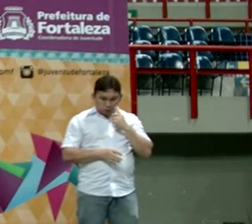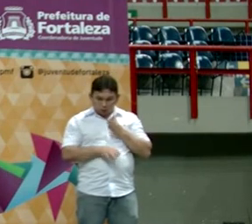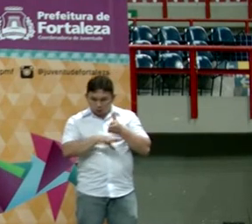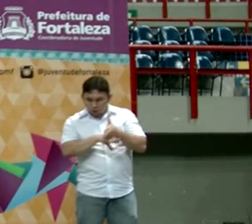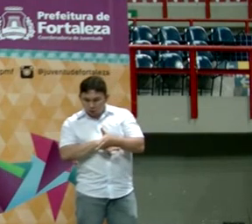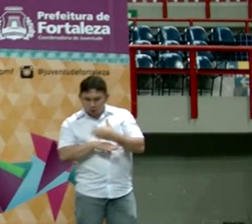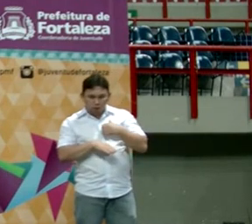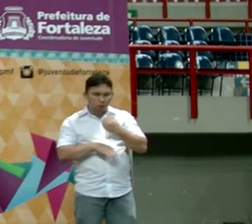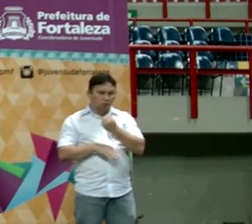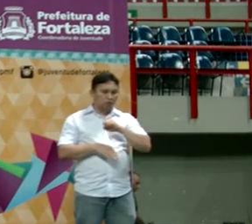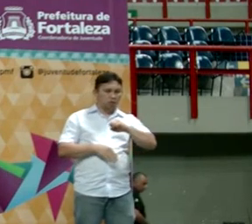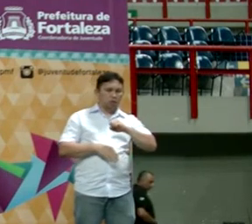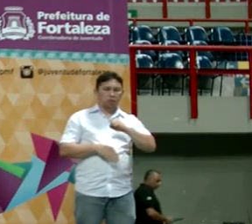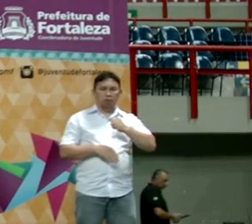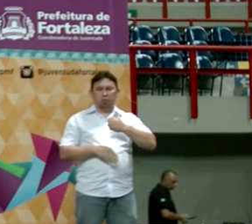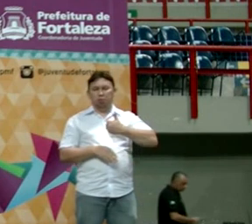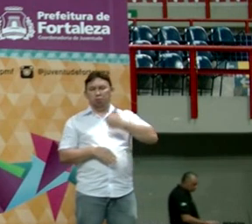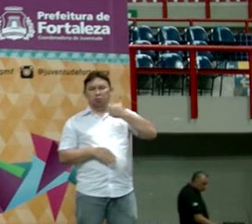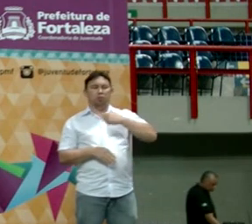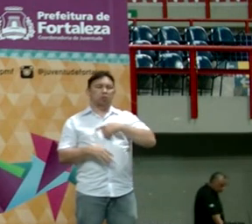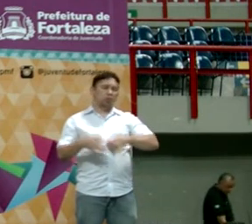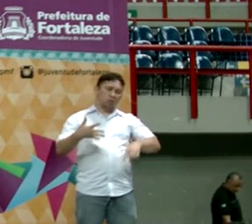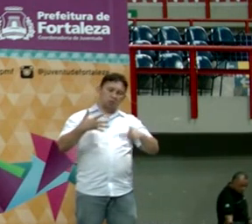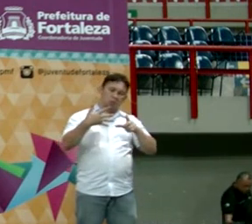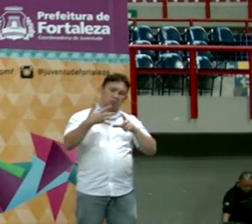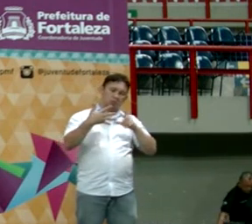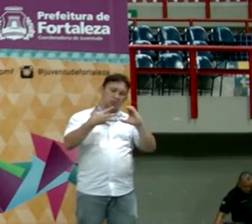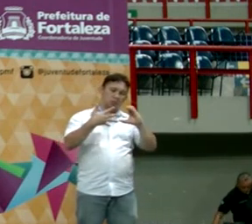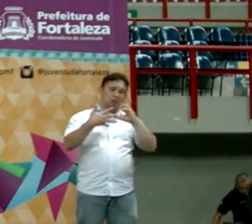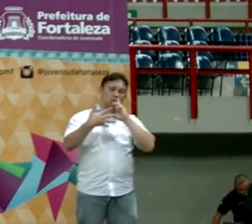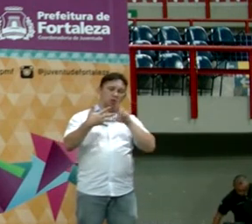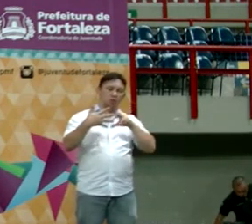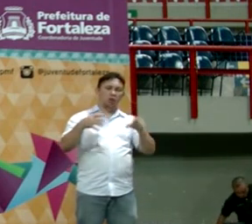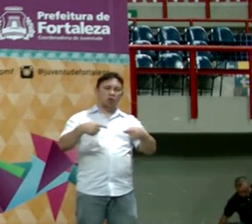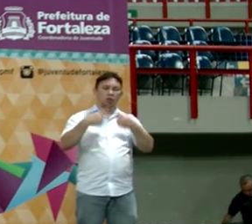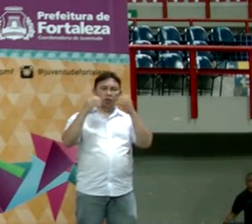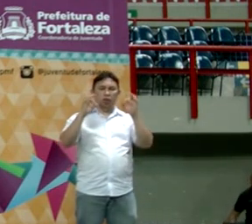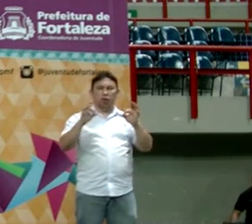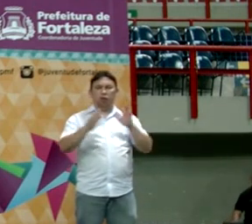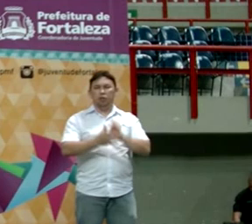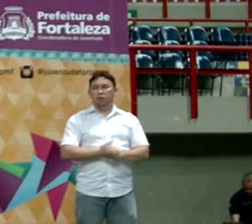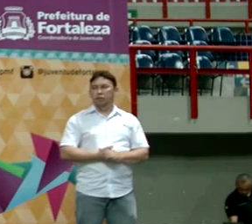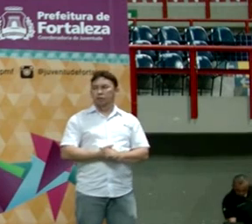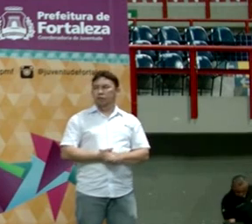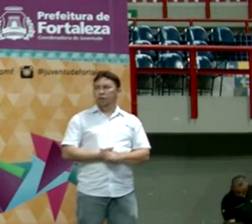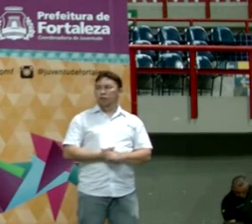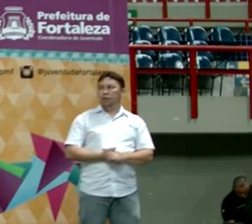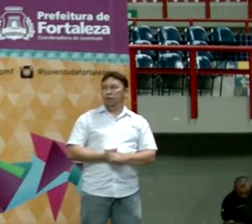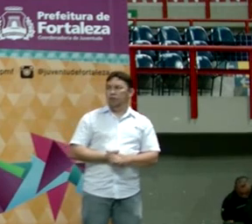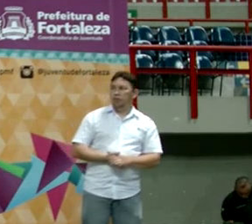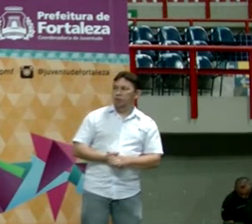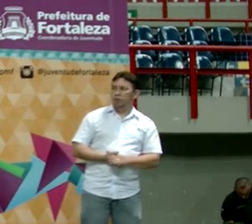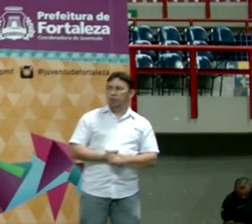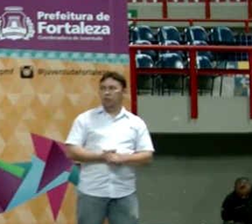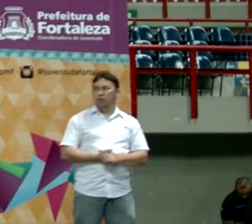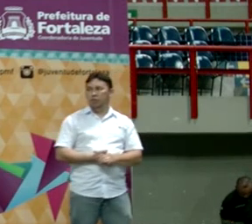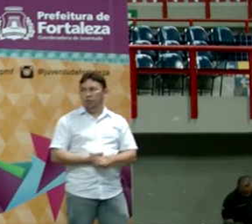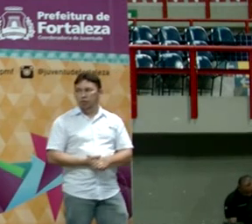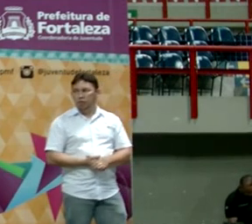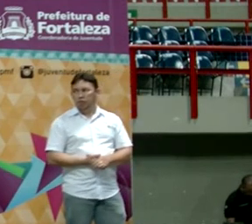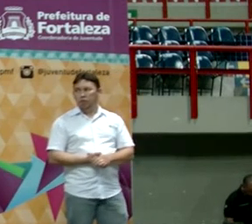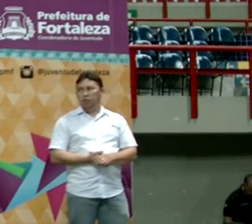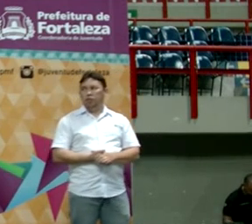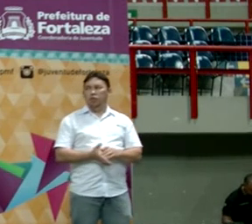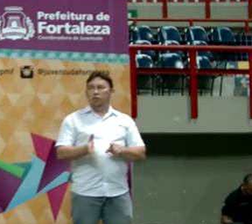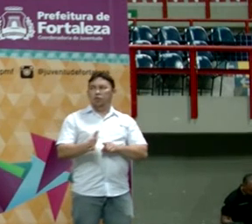e elimina os protecionismos. Corretíssimo item C de casa. Vamos para de 19ª